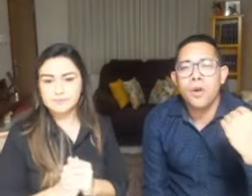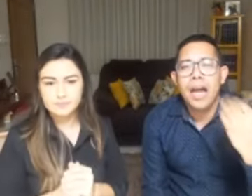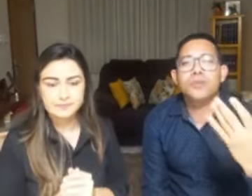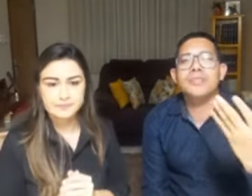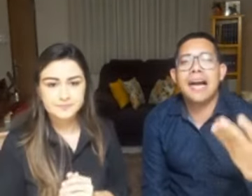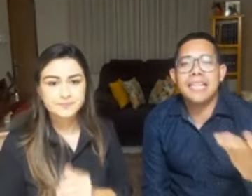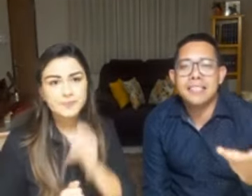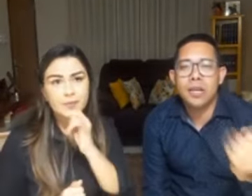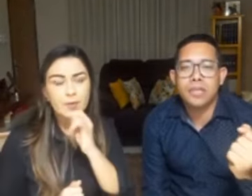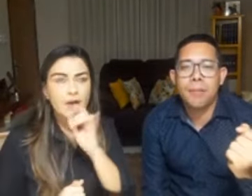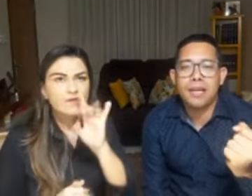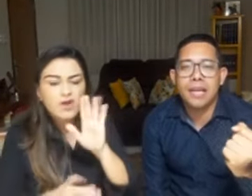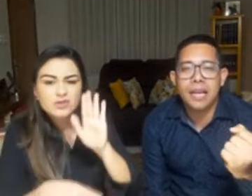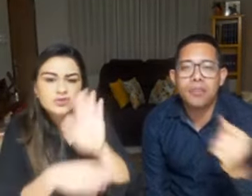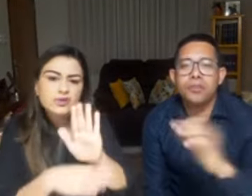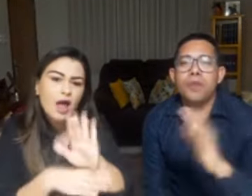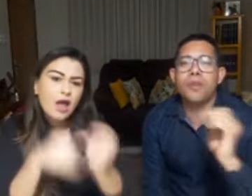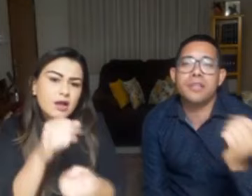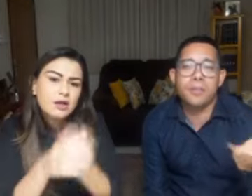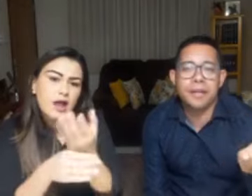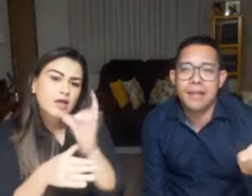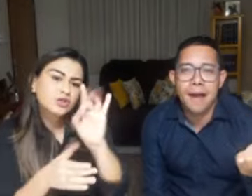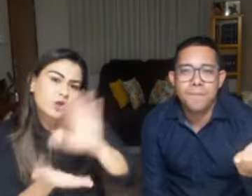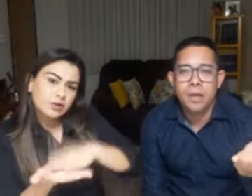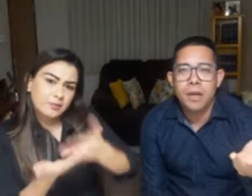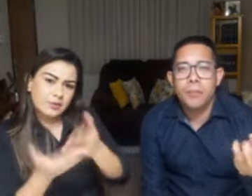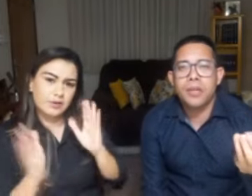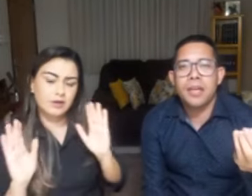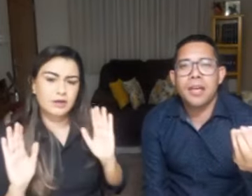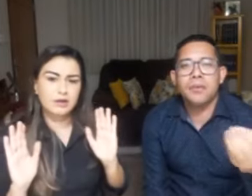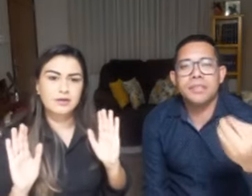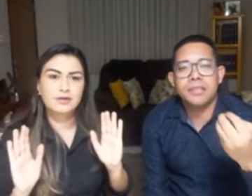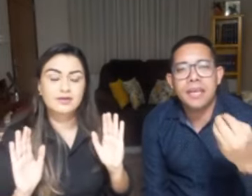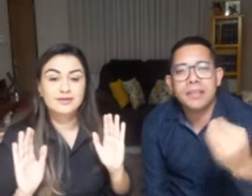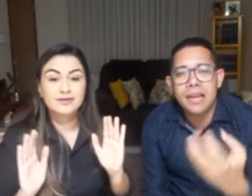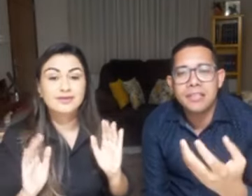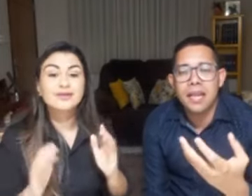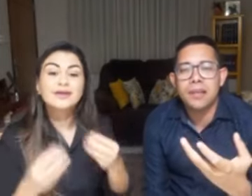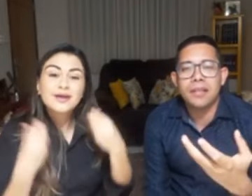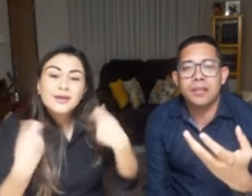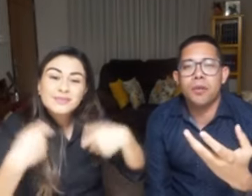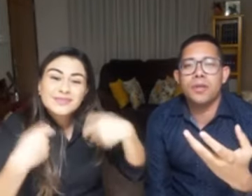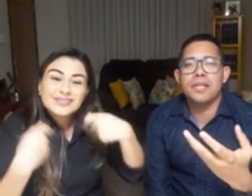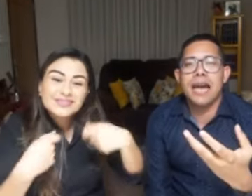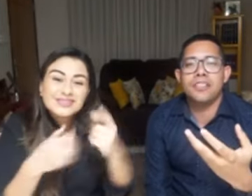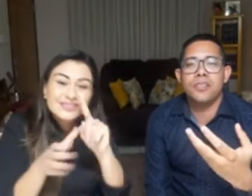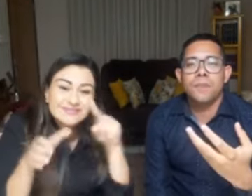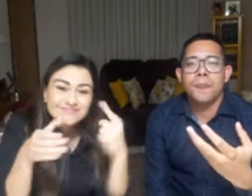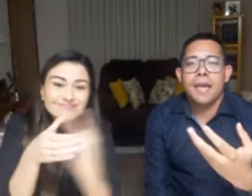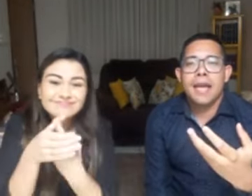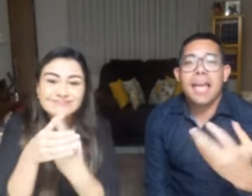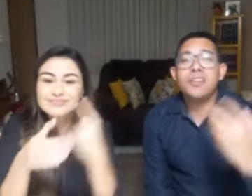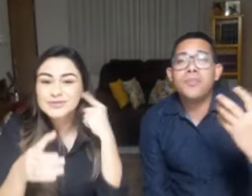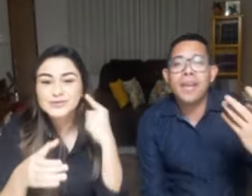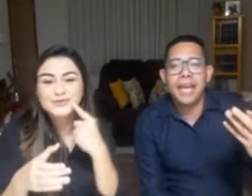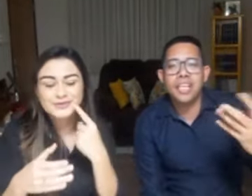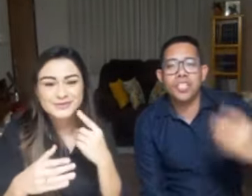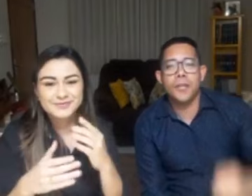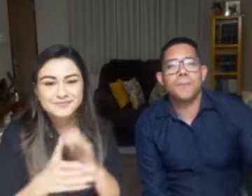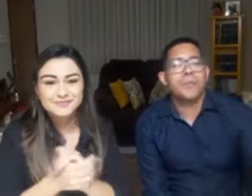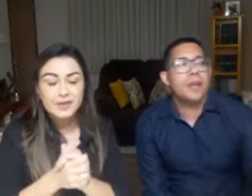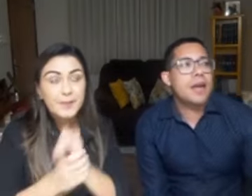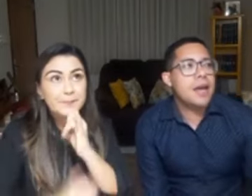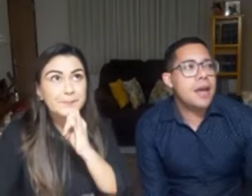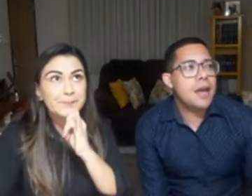vou ajudar a iniciar o trabalho na igreja, eu só vou interpretar. Porque você tem que estar inserido nessa comunidade. É